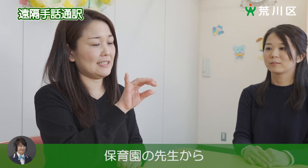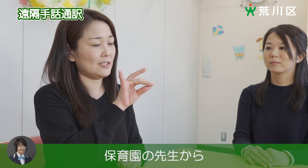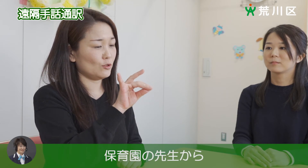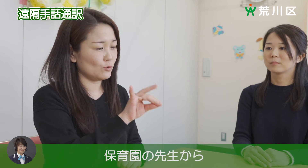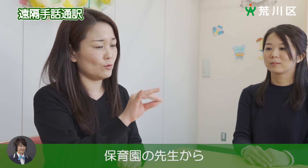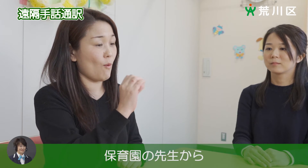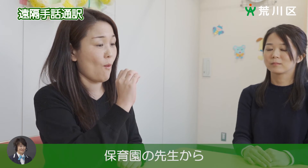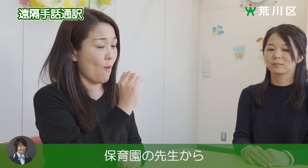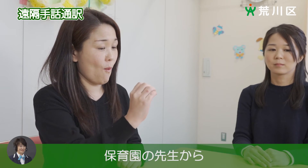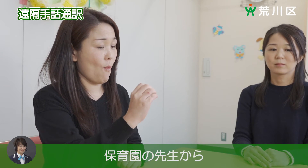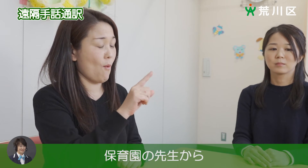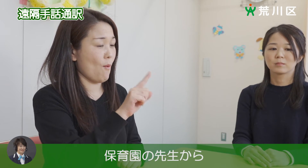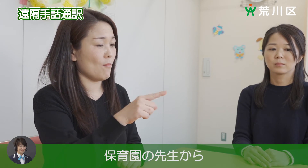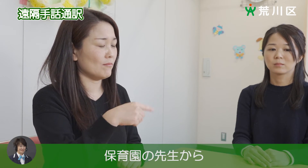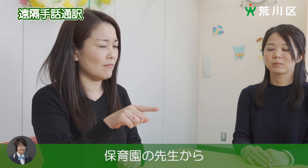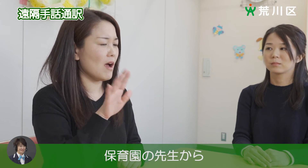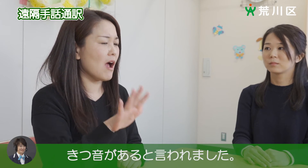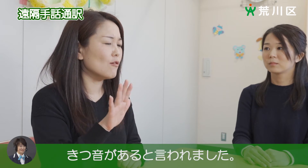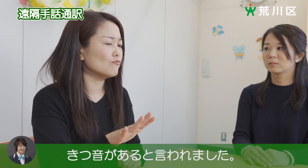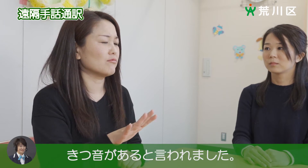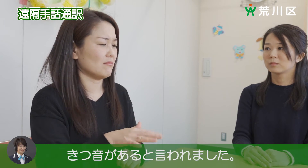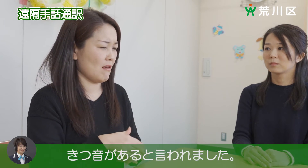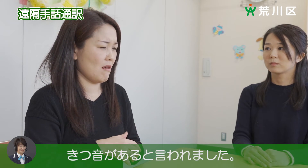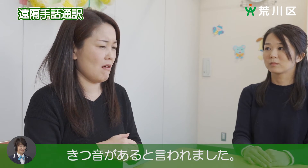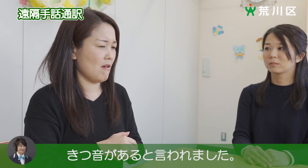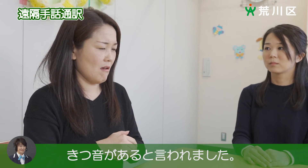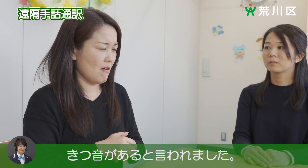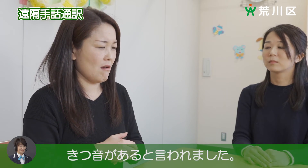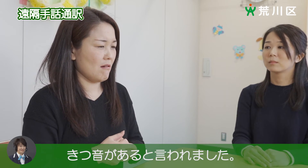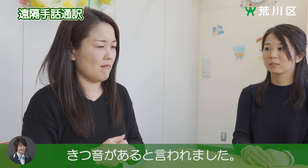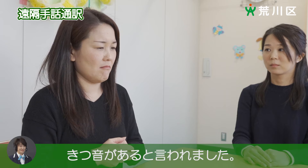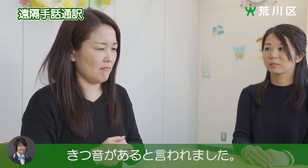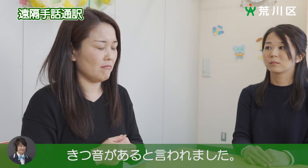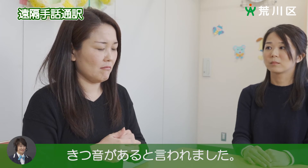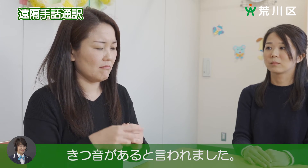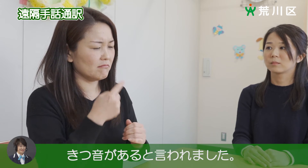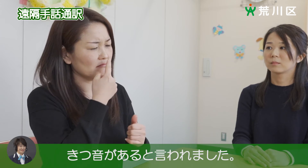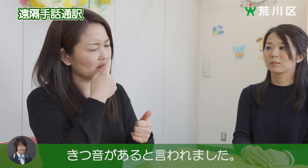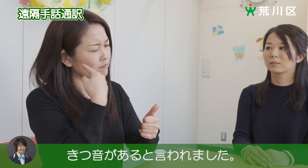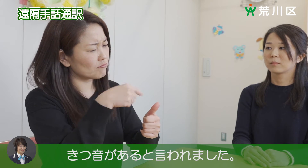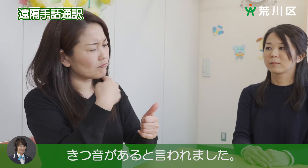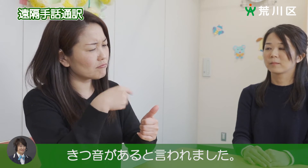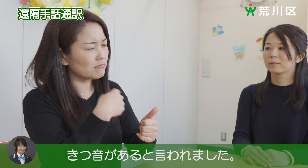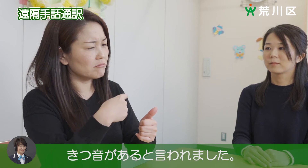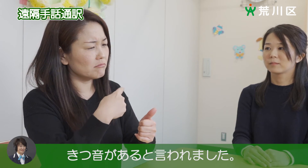保育園の先生から発音があると言われました。